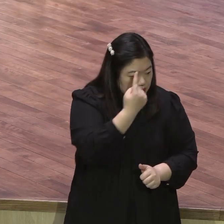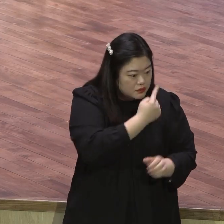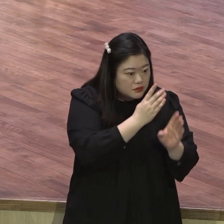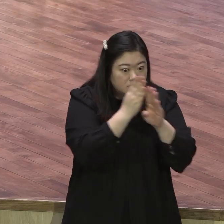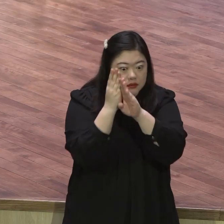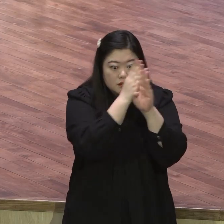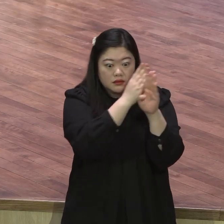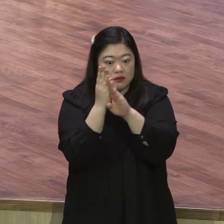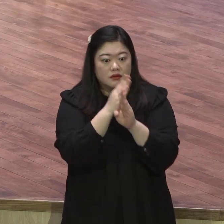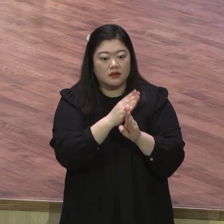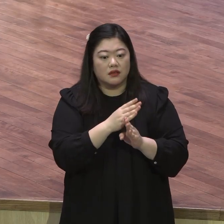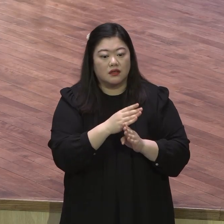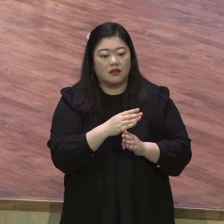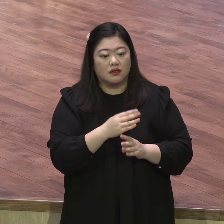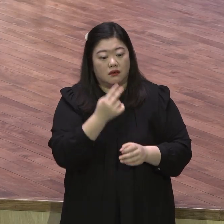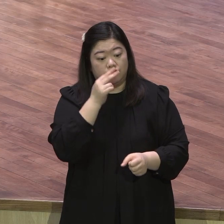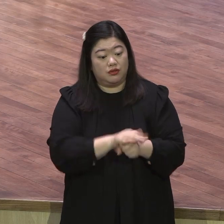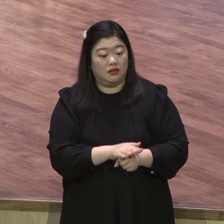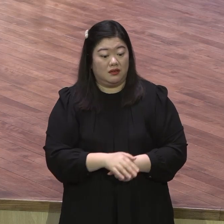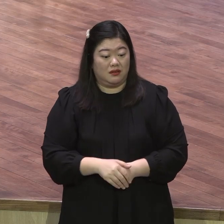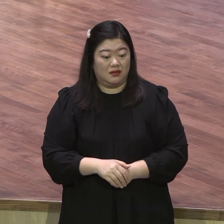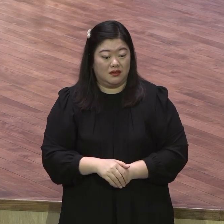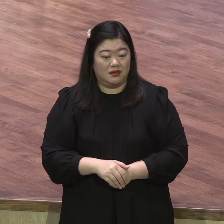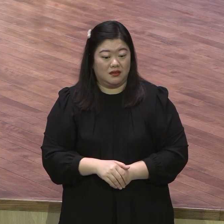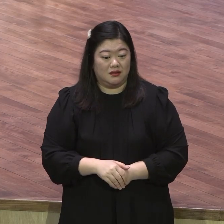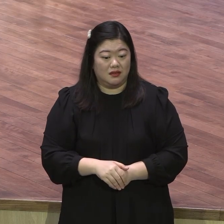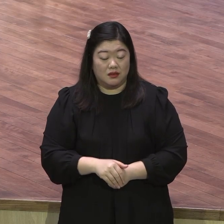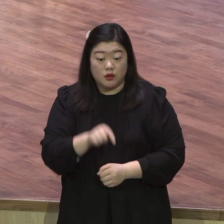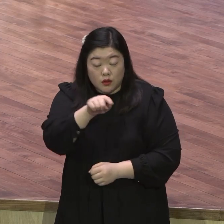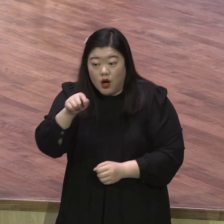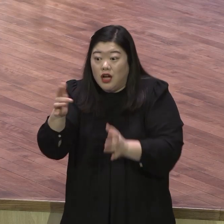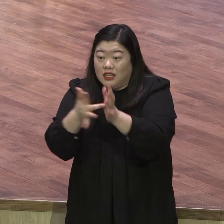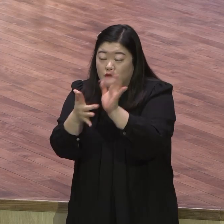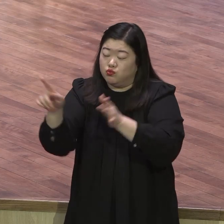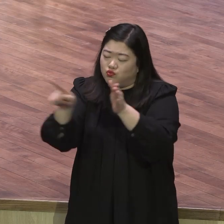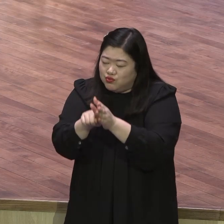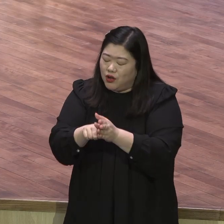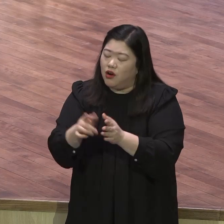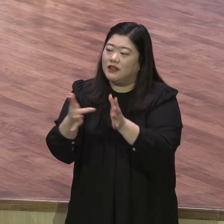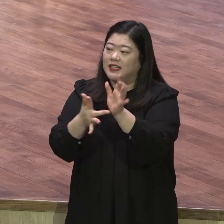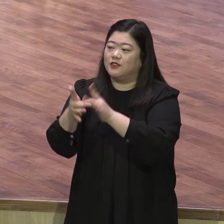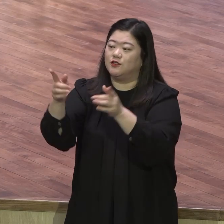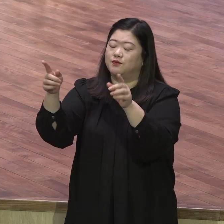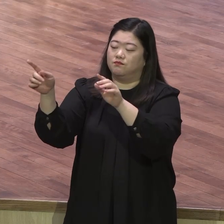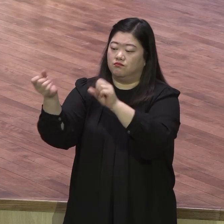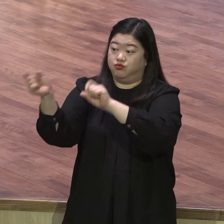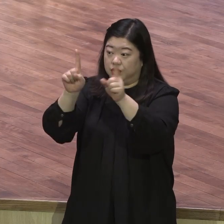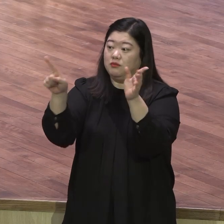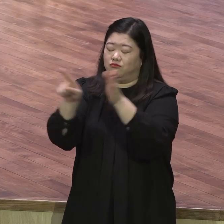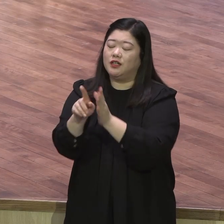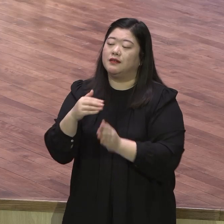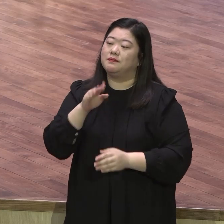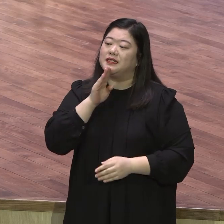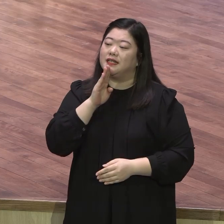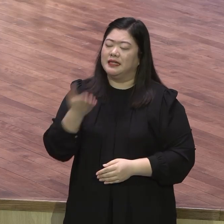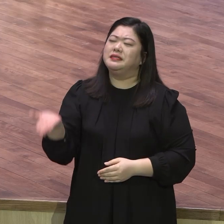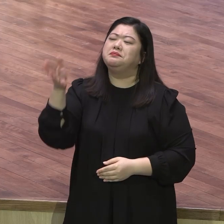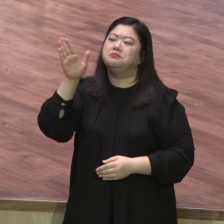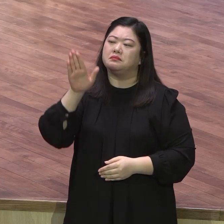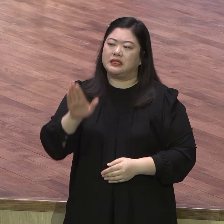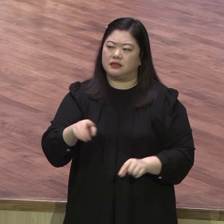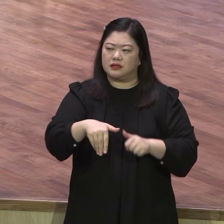알았는데 믿었는데 함께 계신 들을 알고 있는데 얼마나 소중한 신분 권세를 가겠냔 말이에요. 그래서